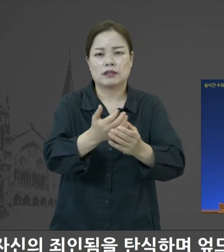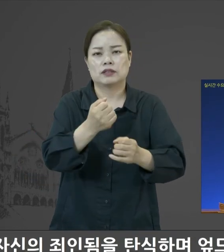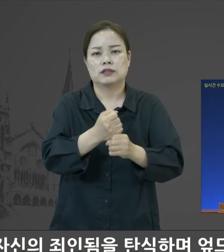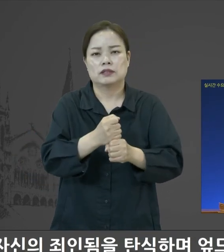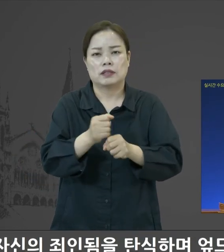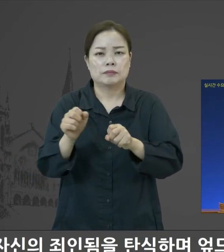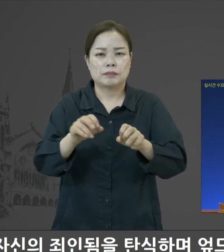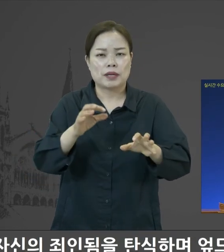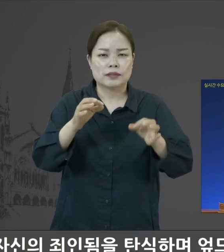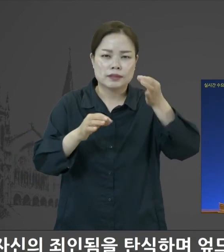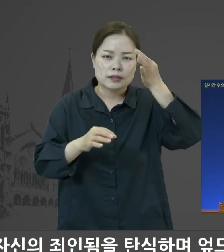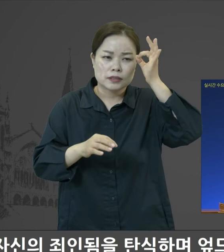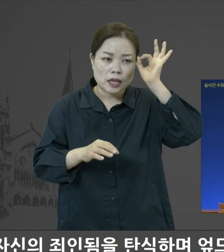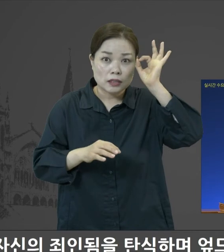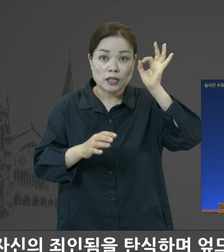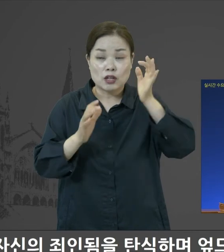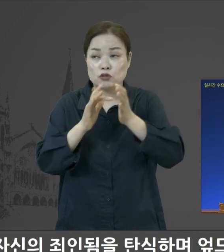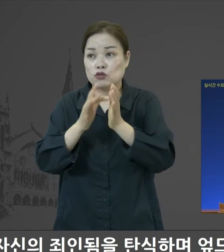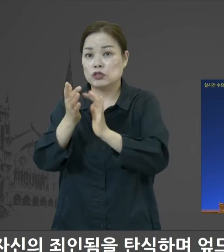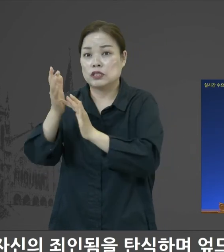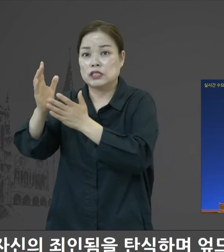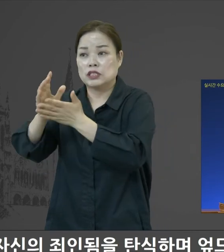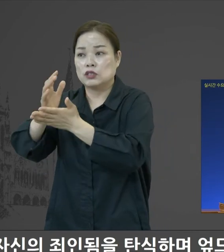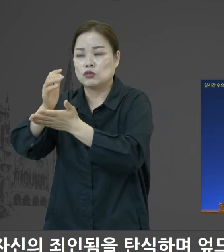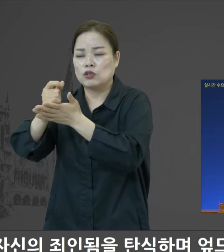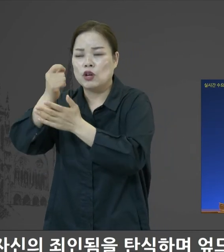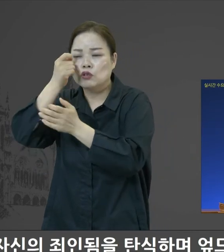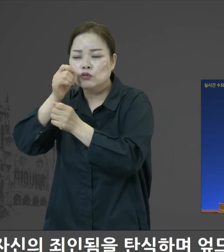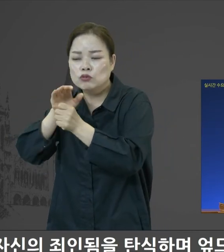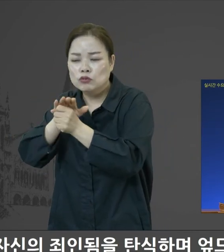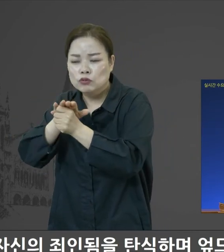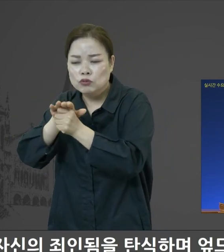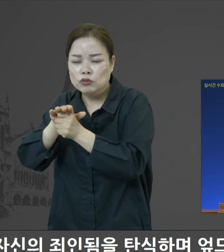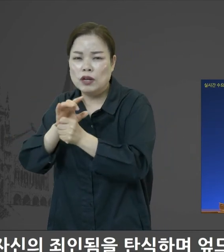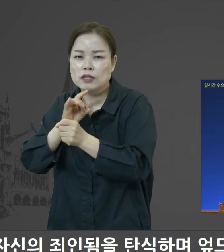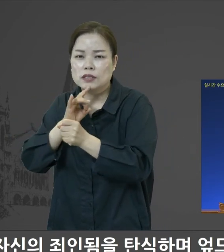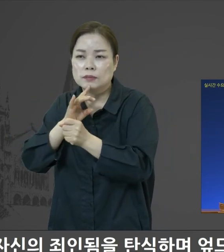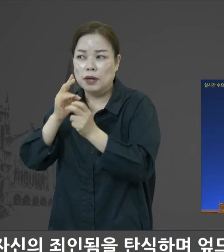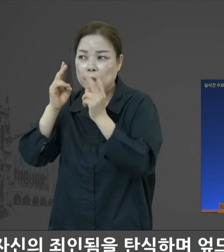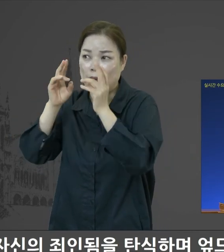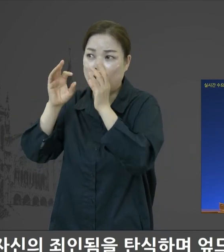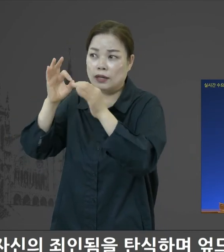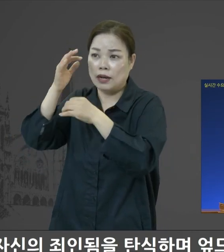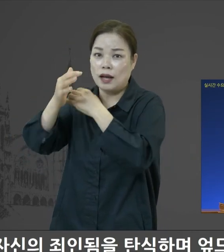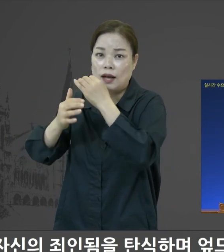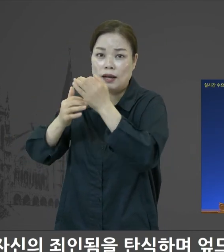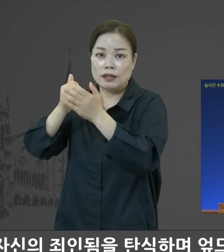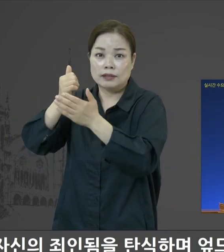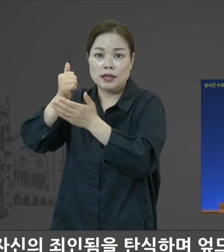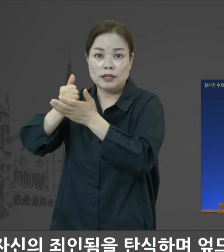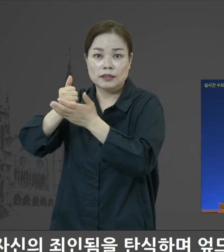직시하게 만들어서 오직 예수 그리스도의 긍휼하심만을 바라보게 만드시는 그 하나님의 임재하심,